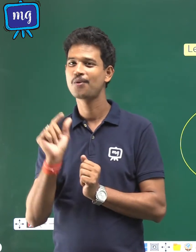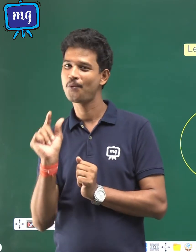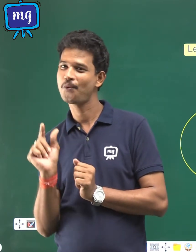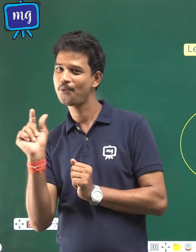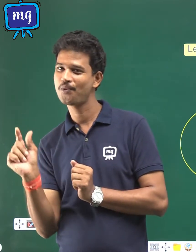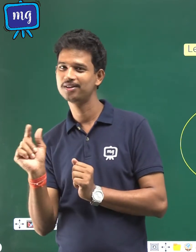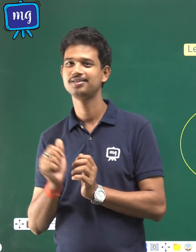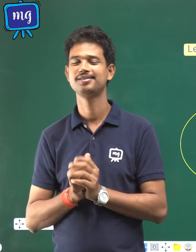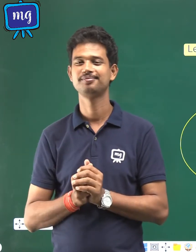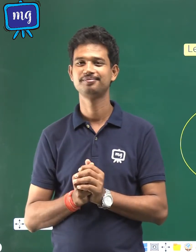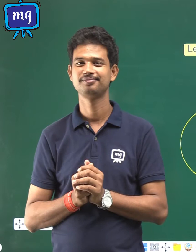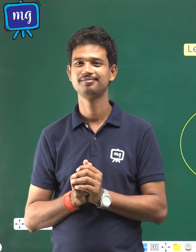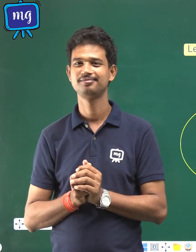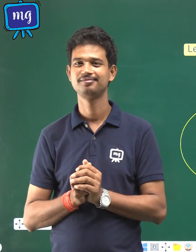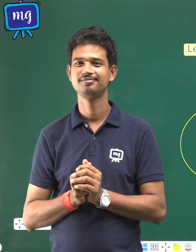words.